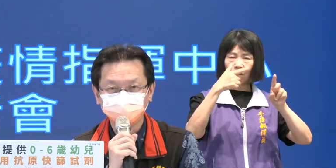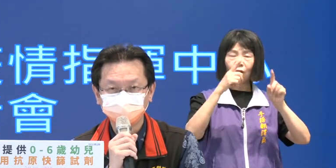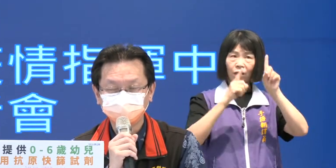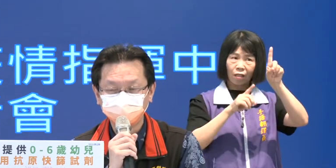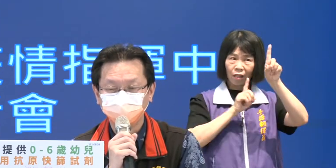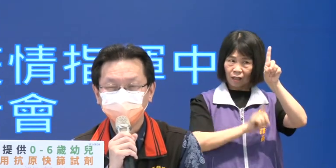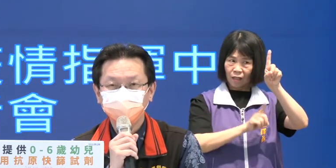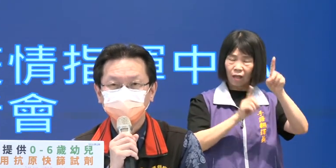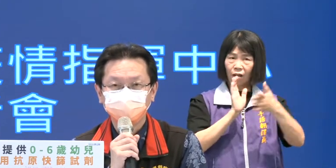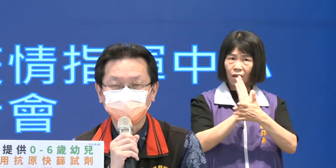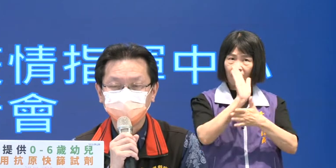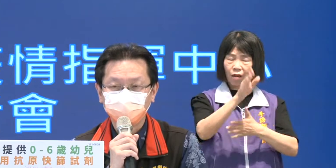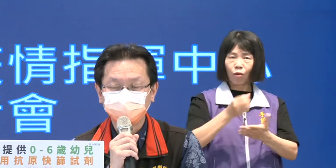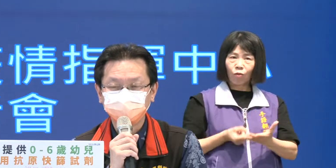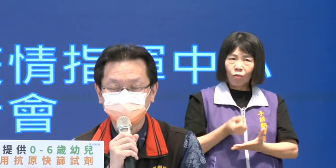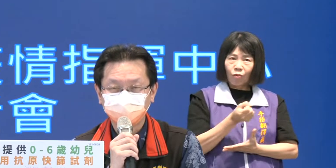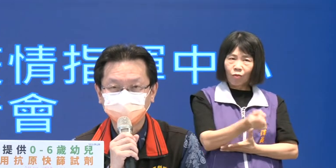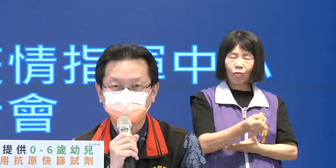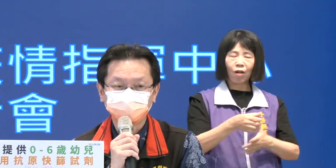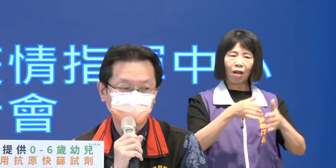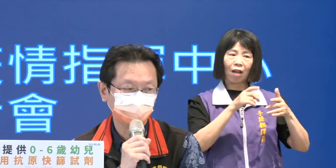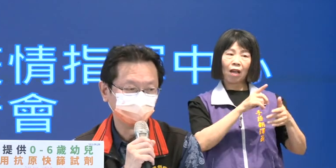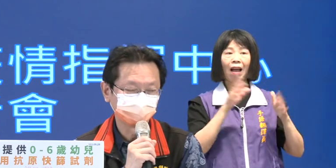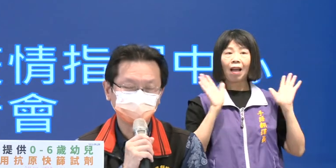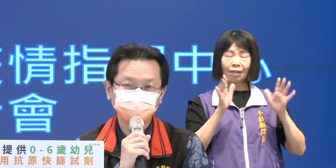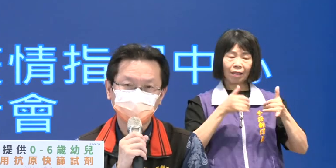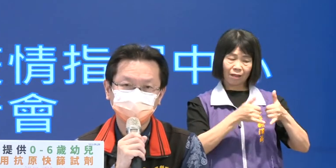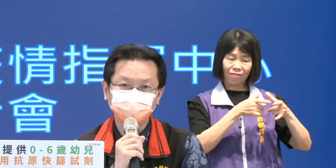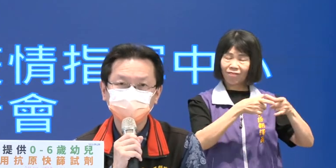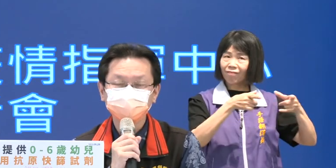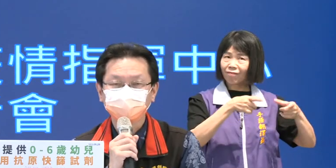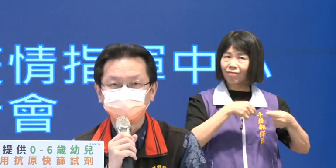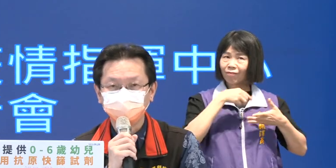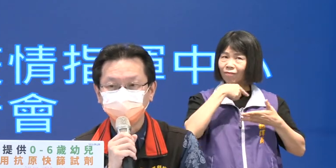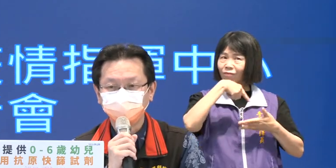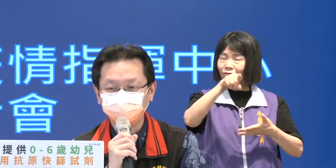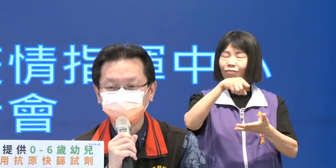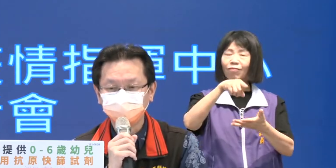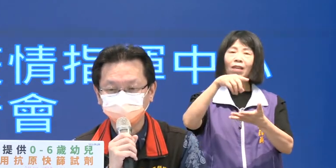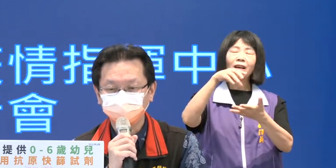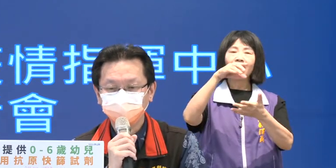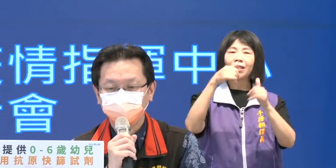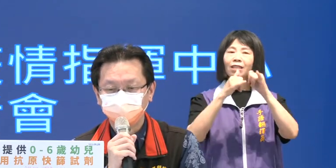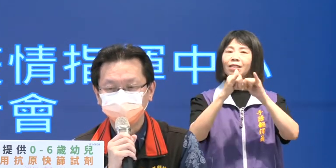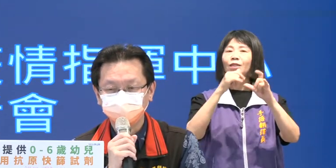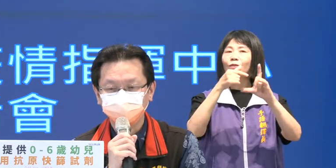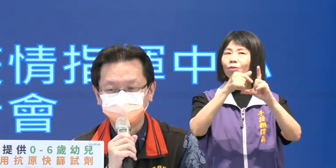2016年1月1号以后出生的，都可以拿着健保卡到我们的社区药局去